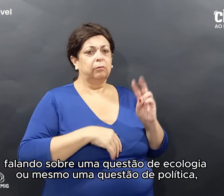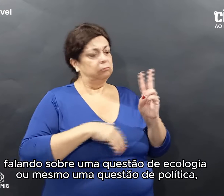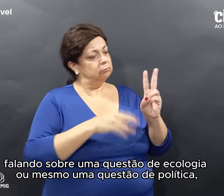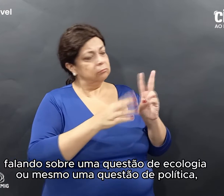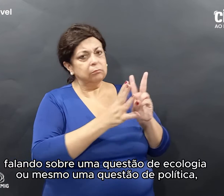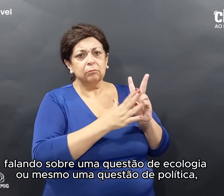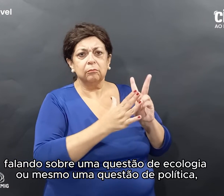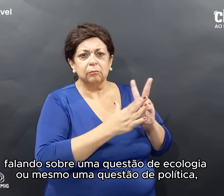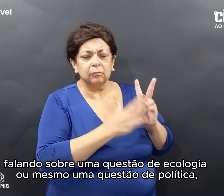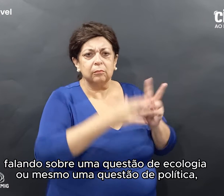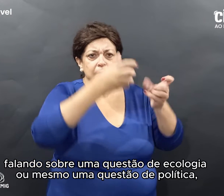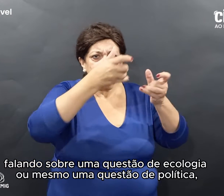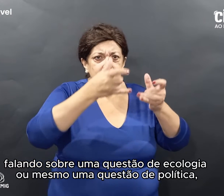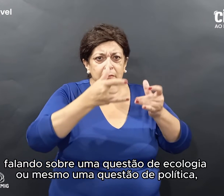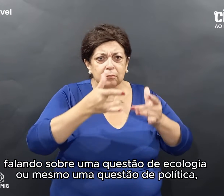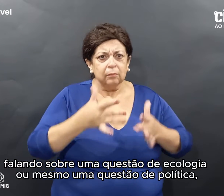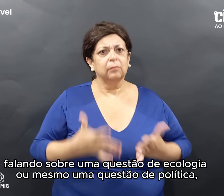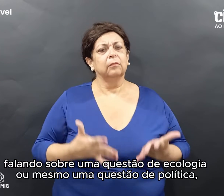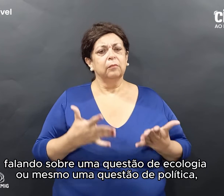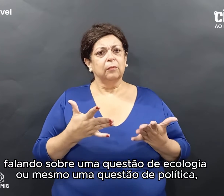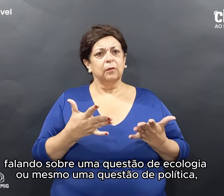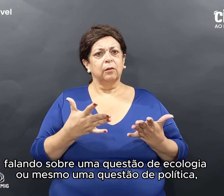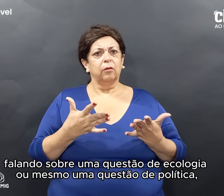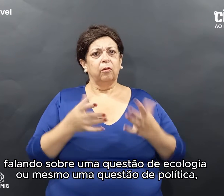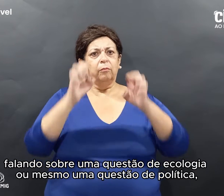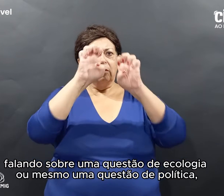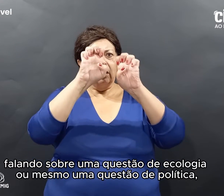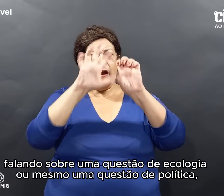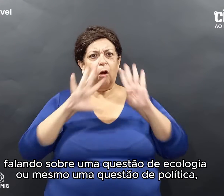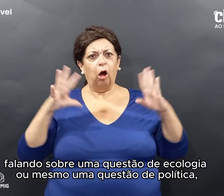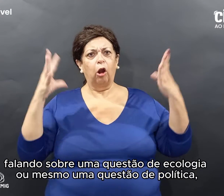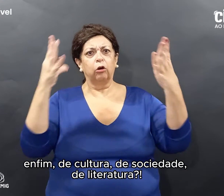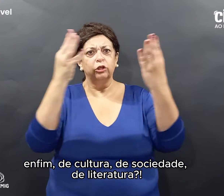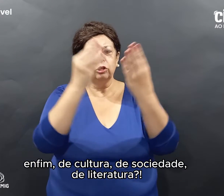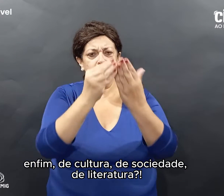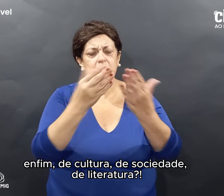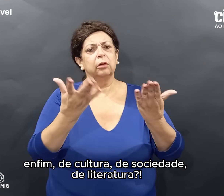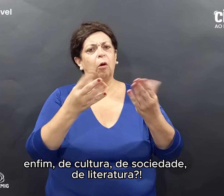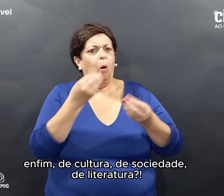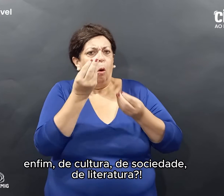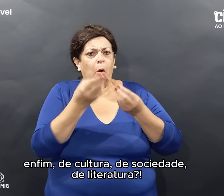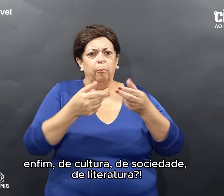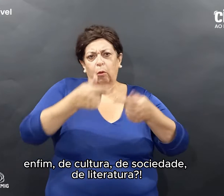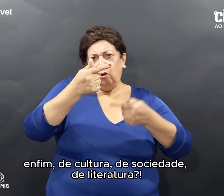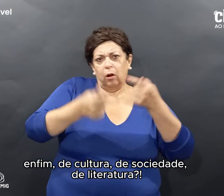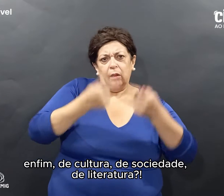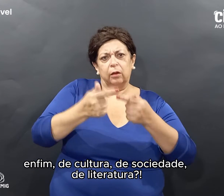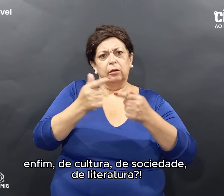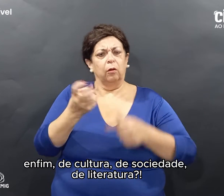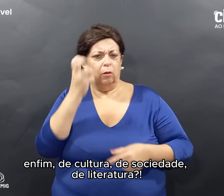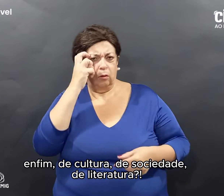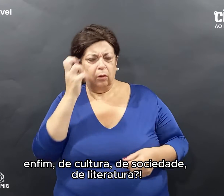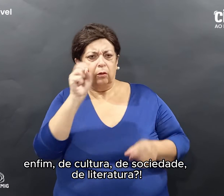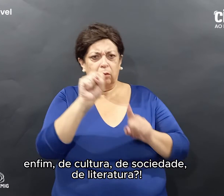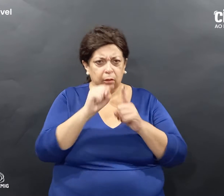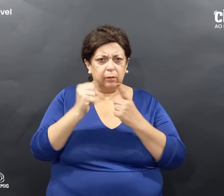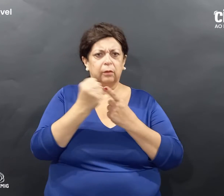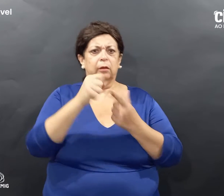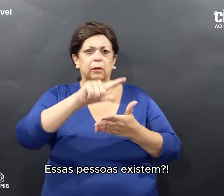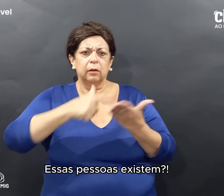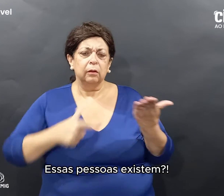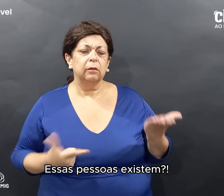uma questão de ecologia ou mesmo uma questão de política, né? Enfim, de cultura, de sociedade, de